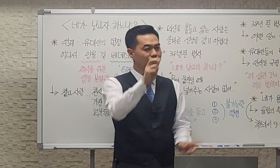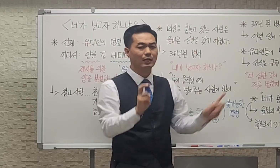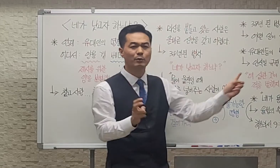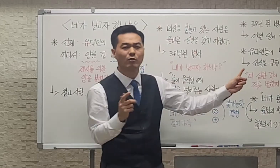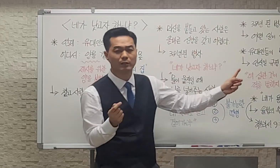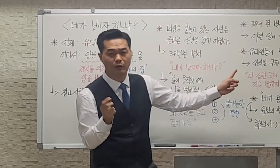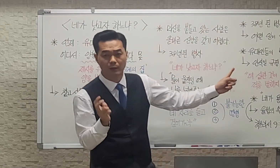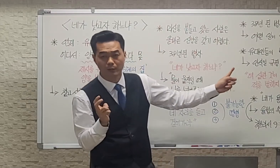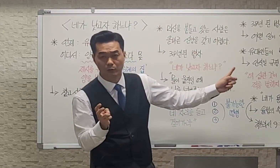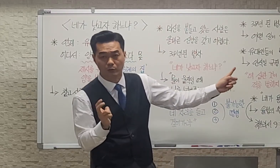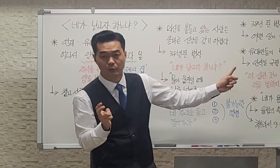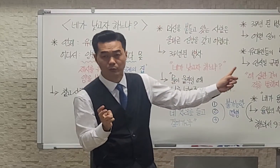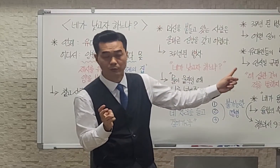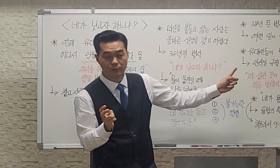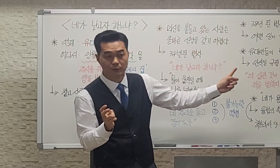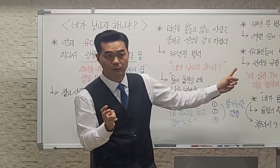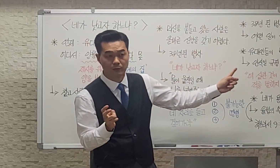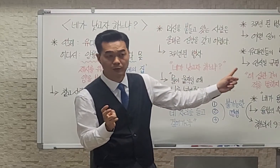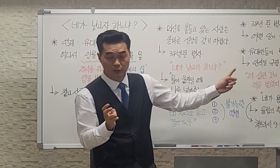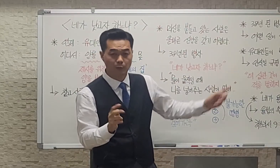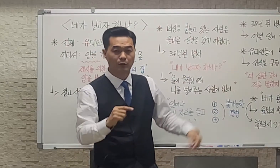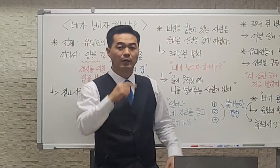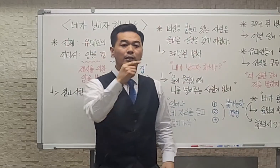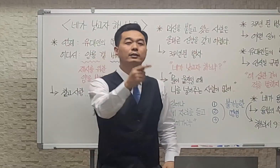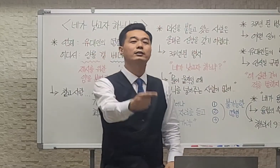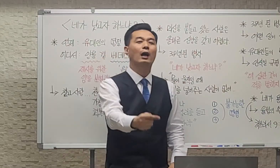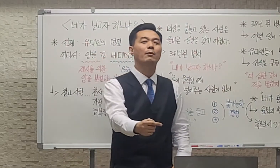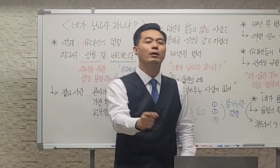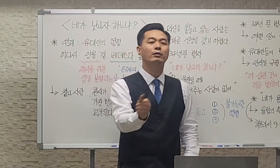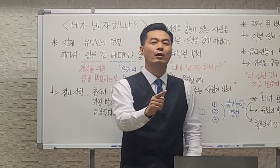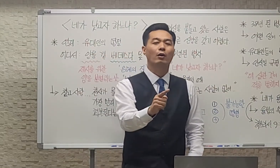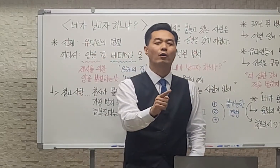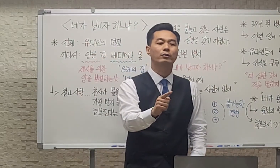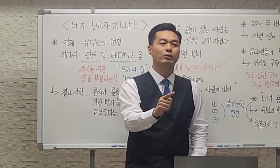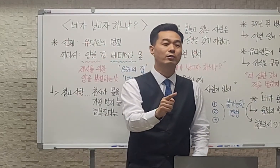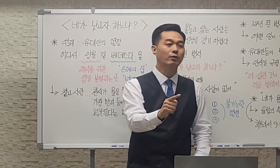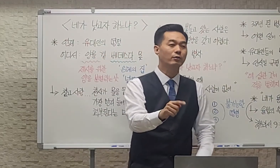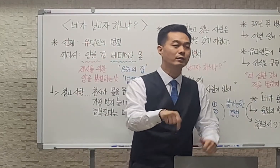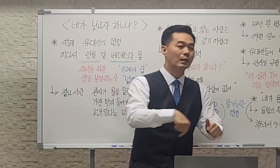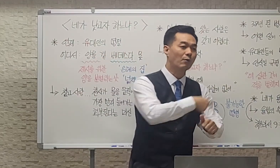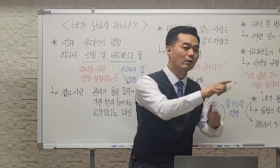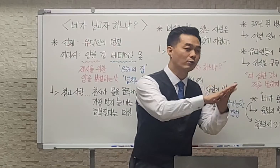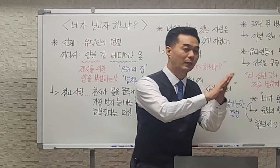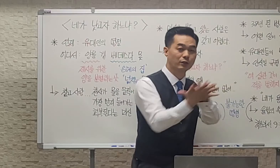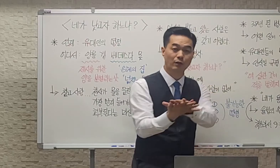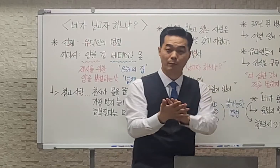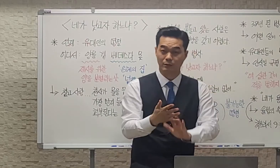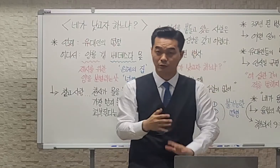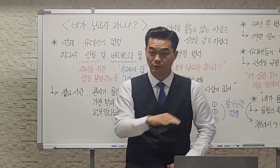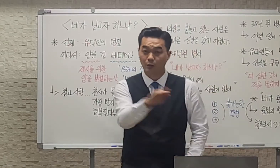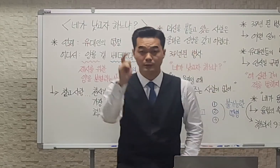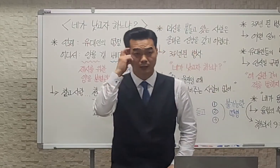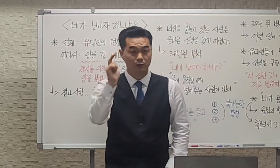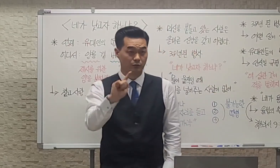사람일 것 같아요. 아마도. 그러면 그 다음에는 어떤 상황으로 반전돼야 맞죠? 여러분 생각은